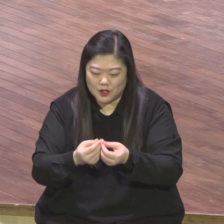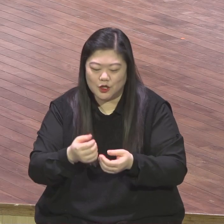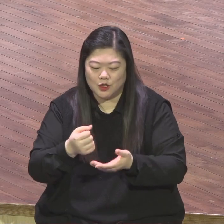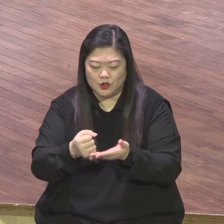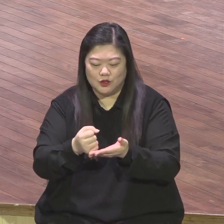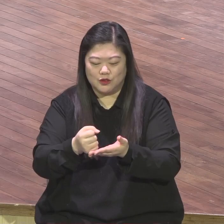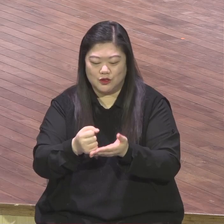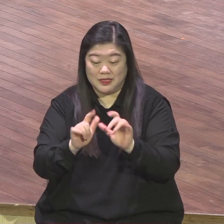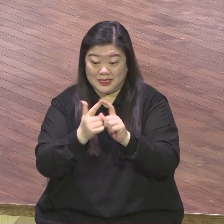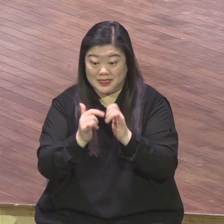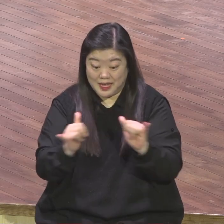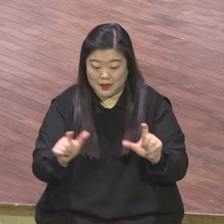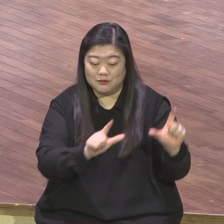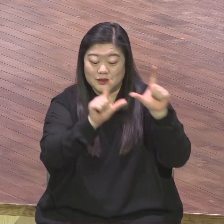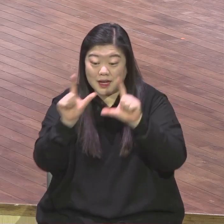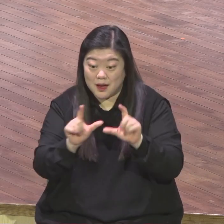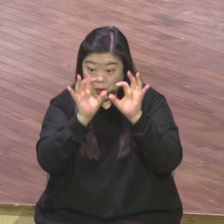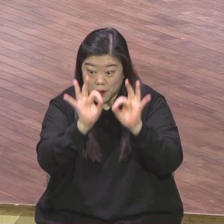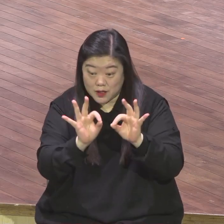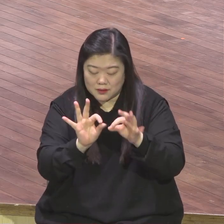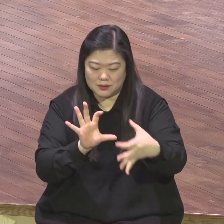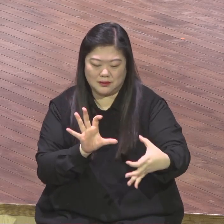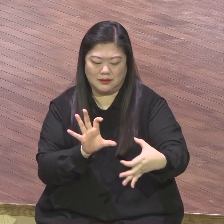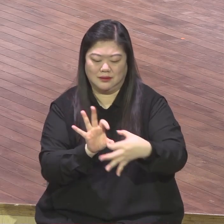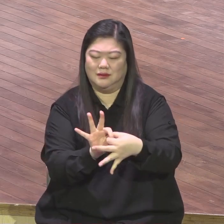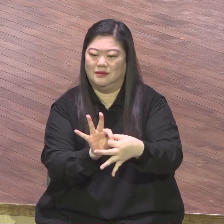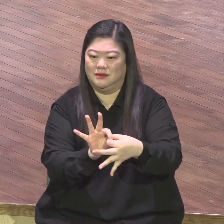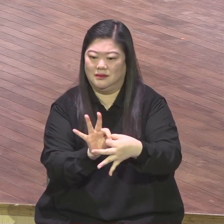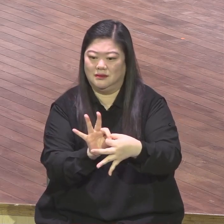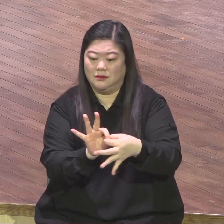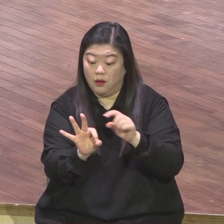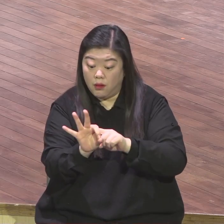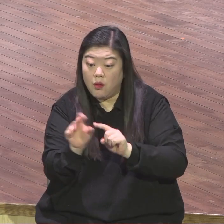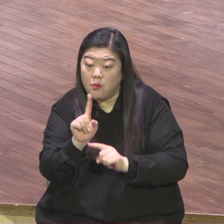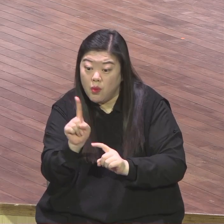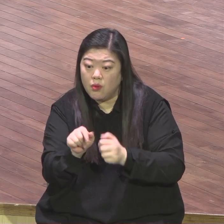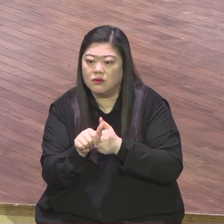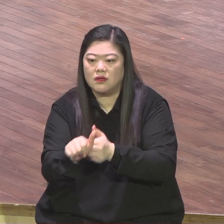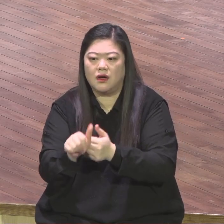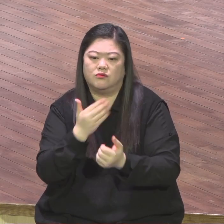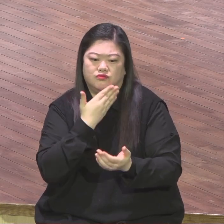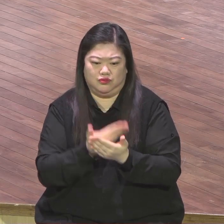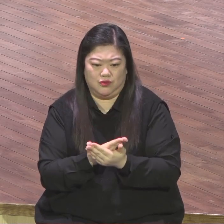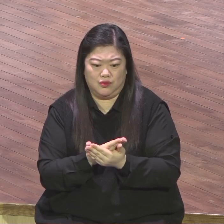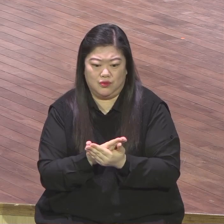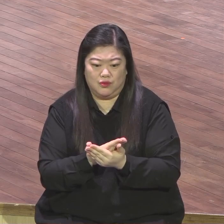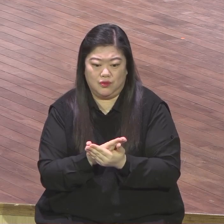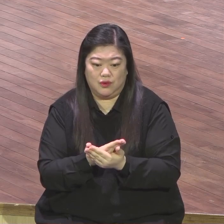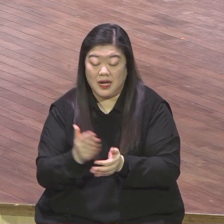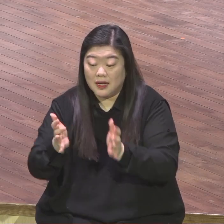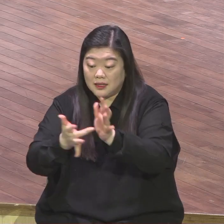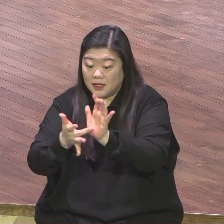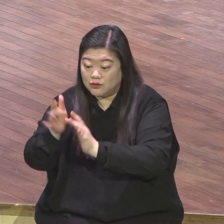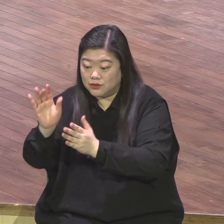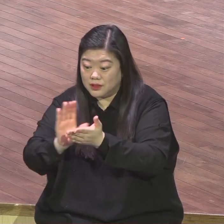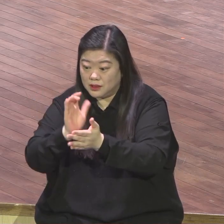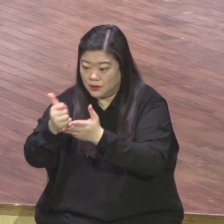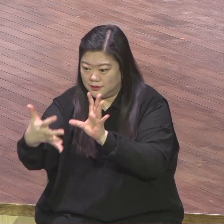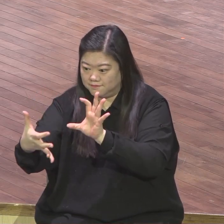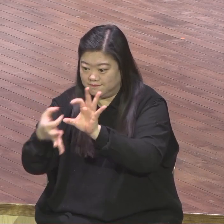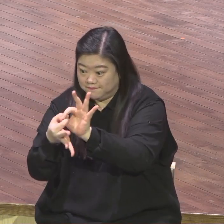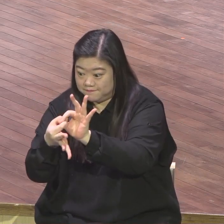운명이. 여기에는 두 가지밖에 없습니다. 예수 그리스도에게 사로잡혀 사느냐,